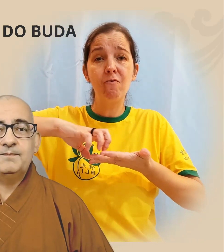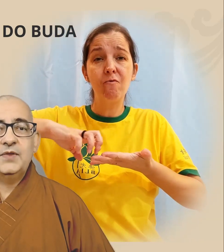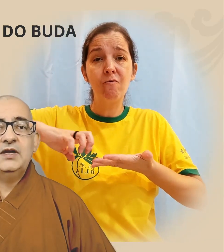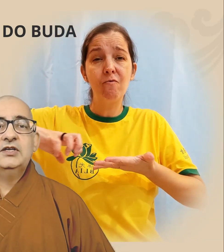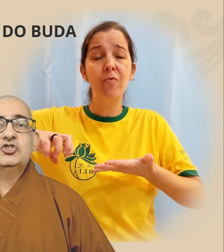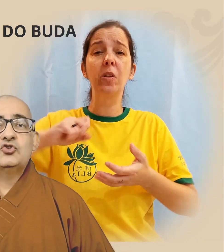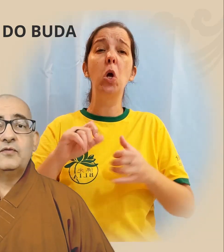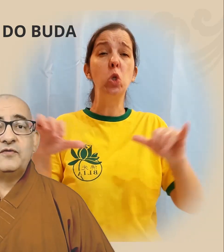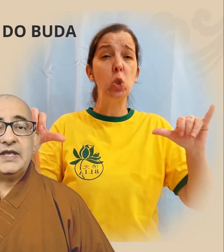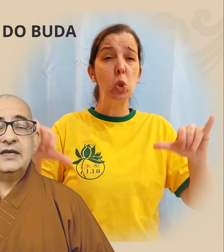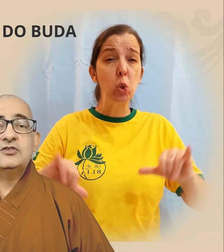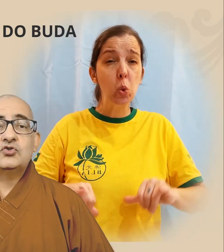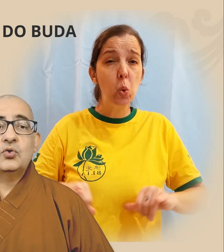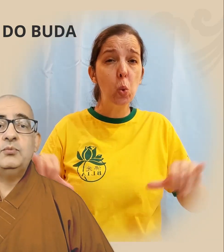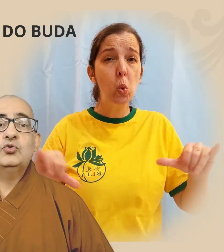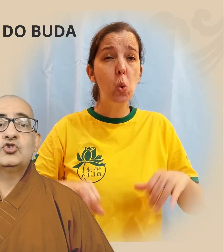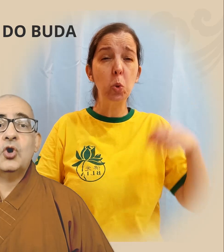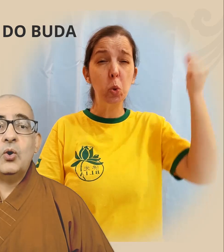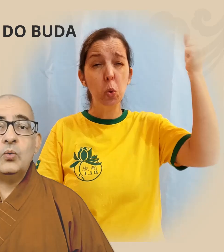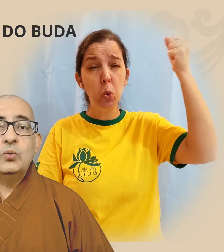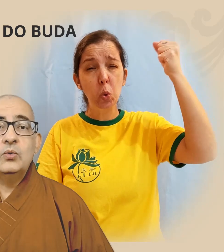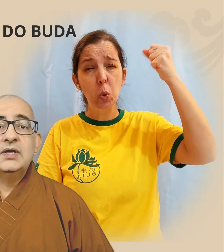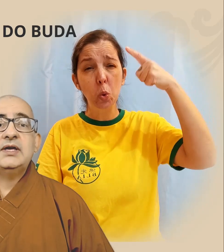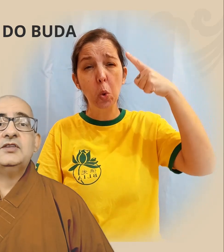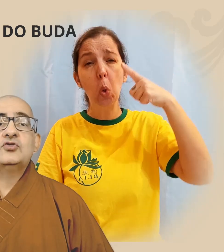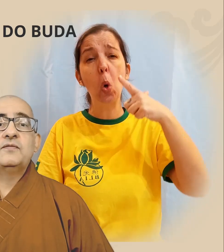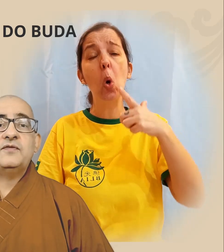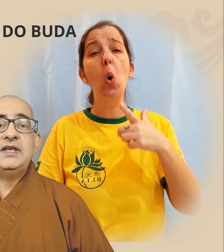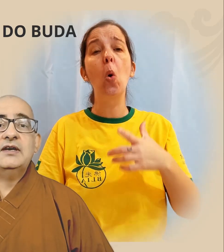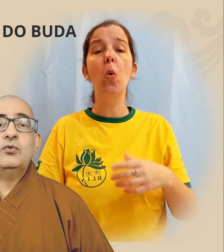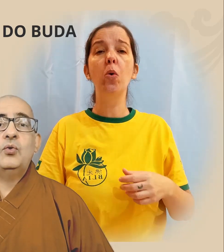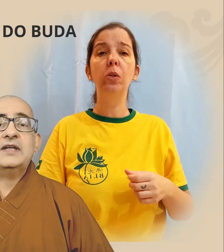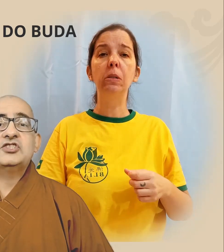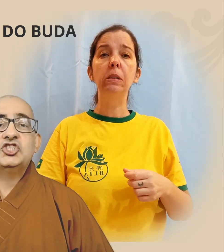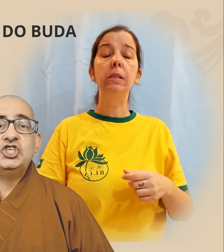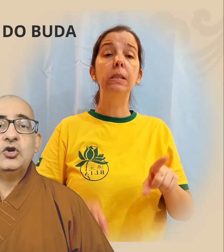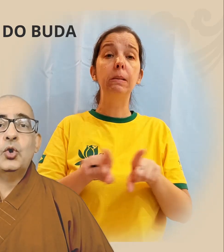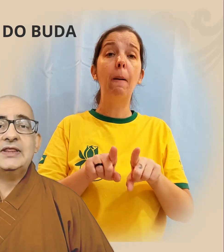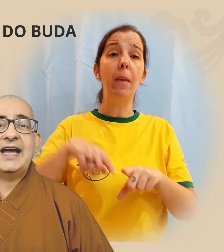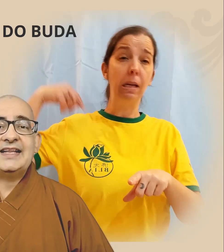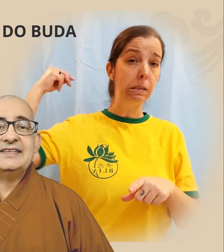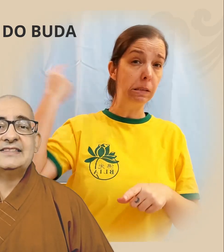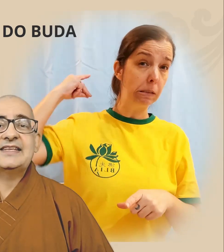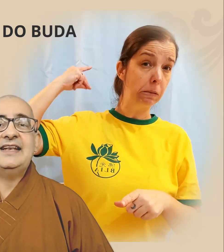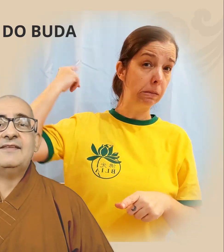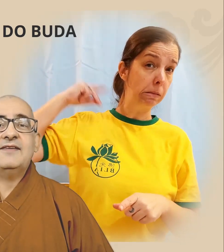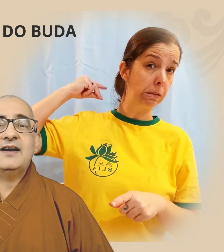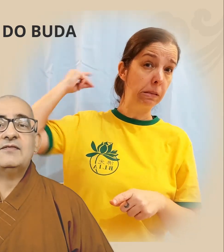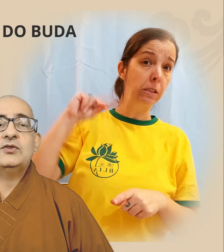ferramenta. Sofria sob o sol e sofria com as chicotadas